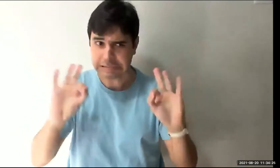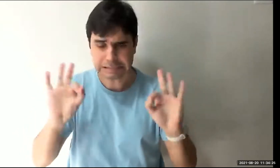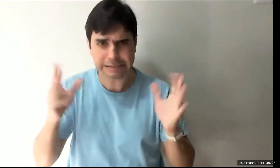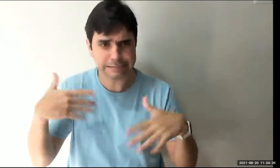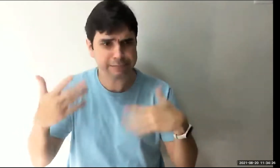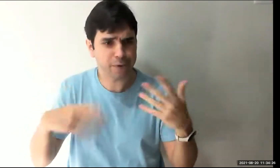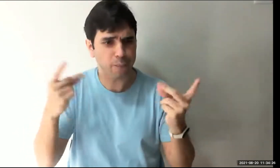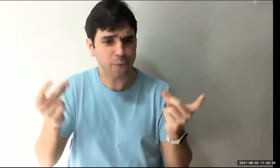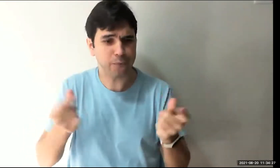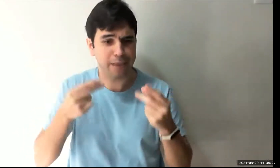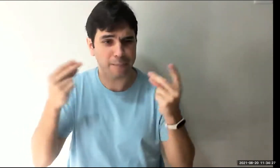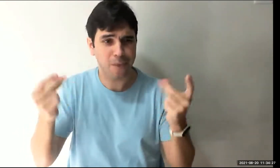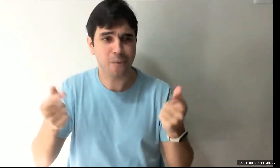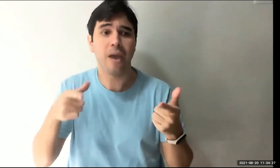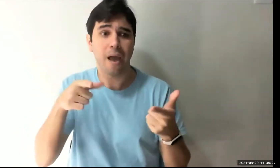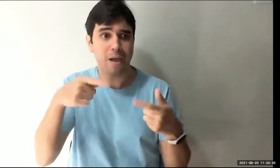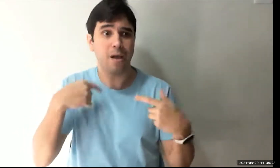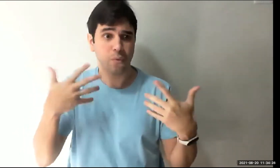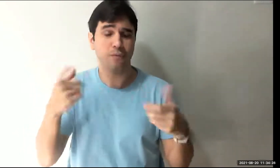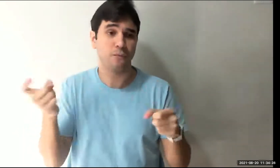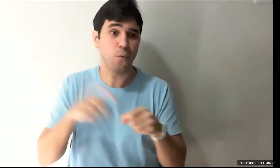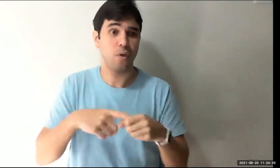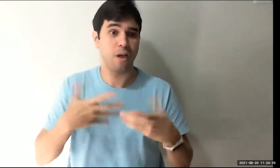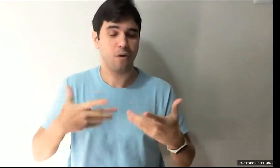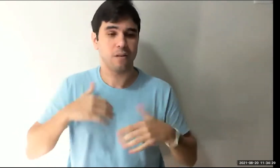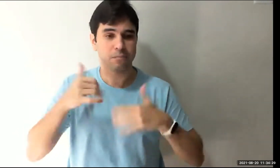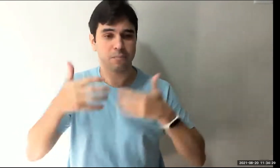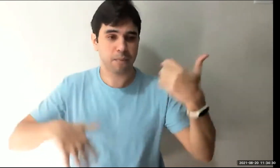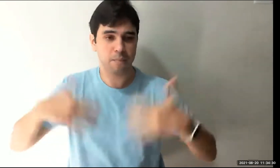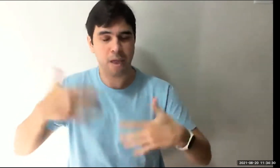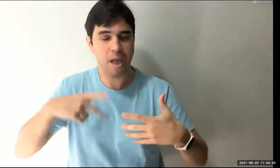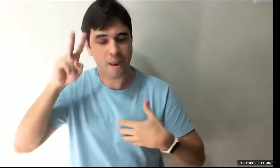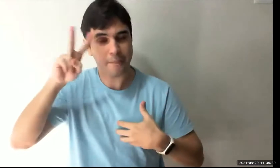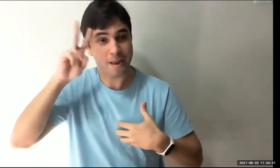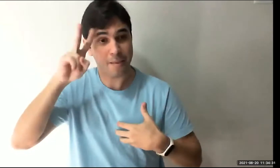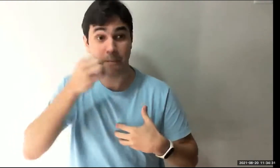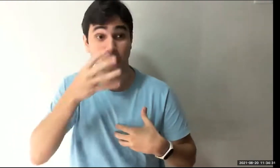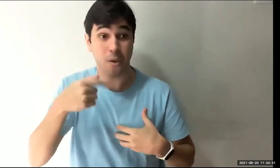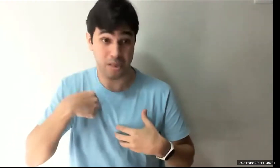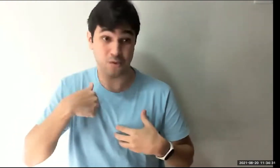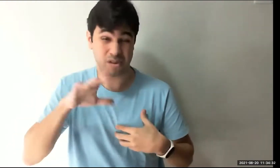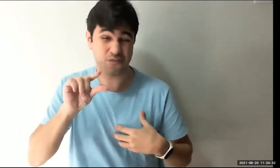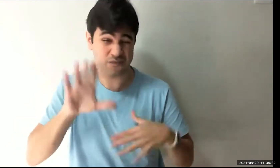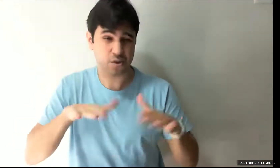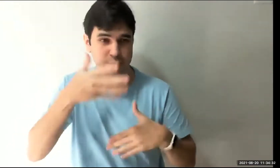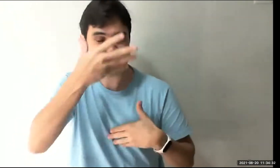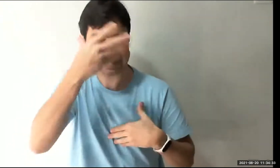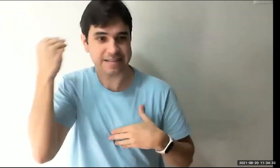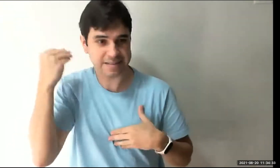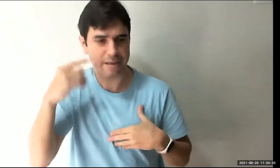estar tudo remoto hoje em dia, a gente não faz mais a prática da educação física, não faz mais a prática do ensino da natação. Então, eu sei o